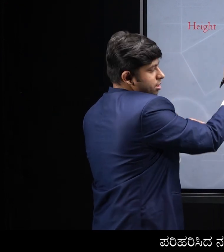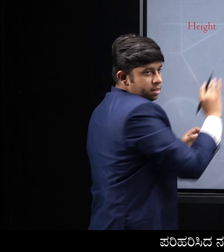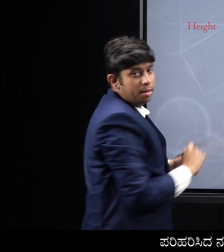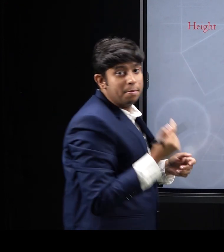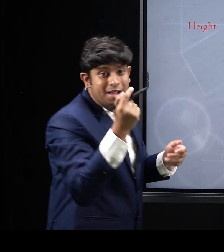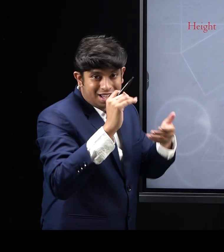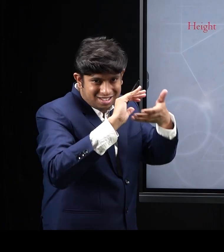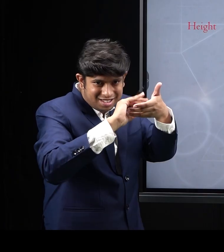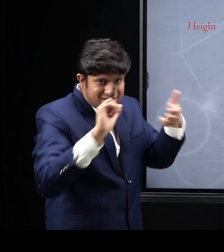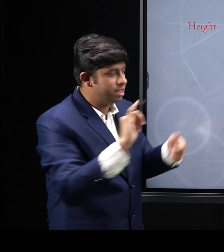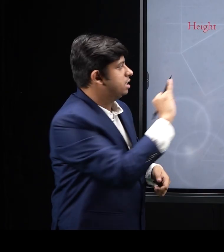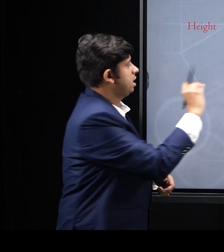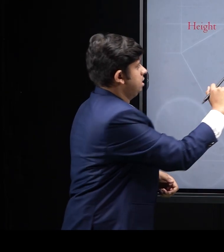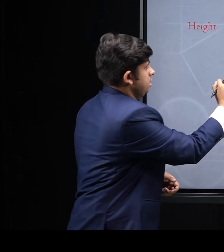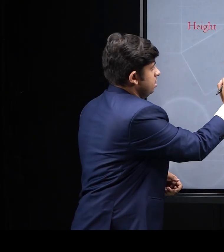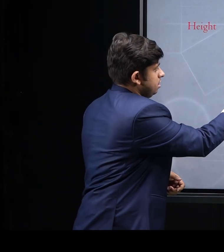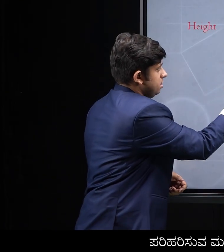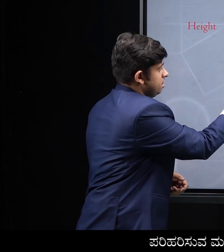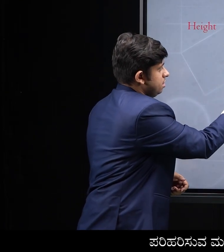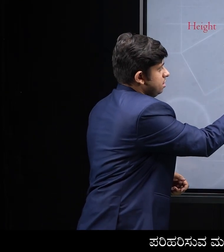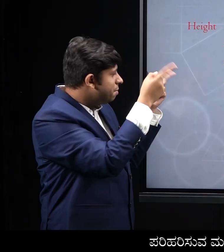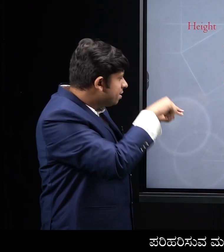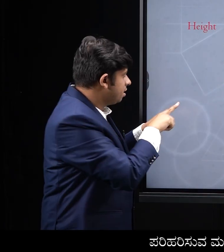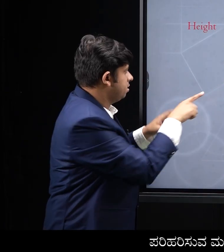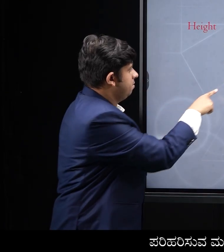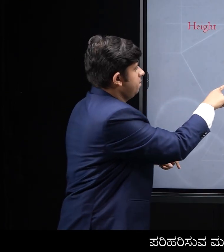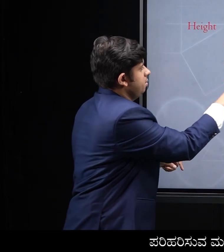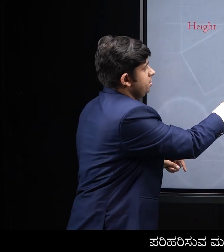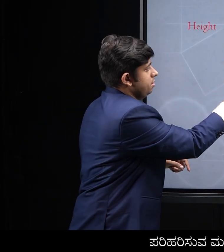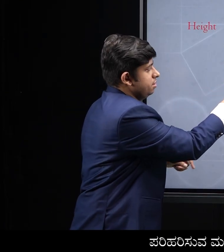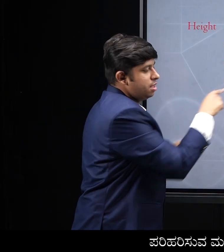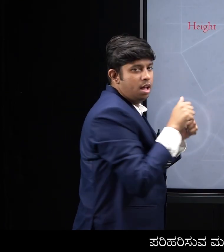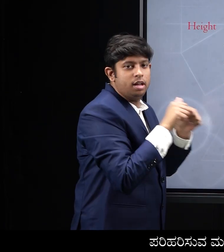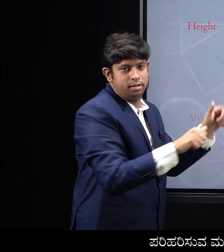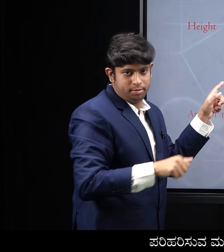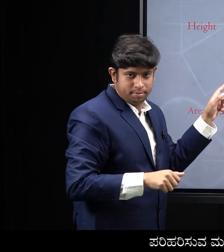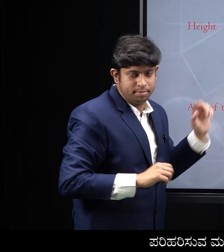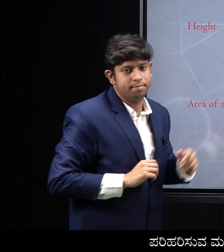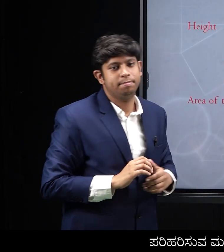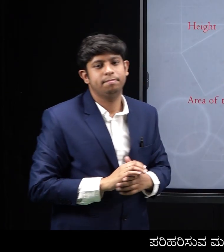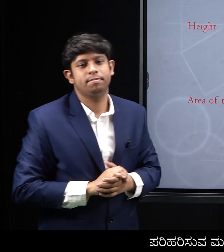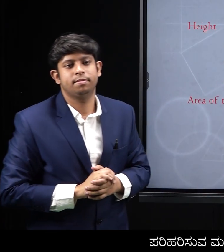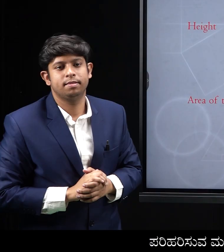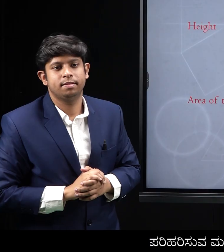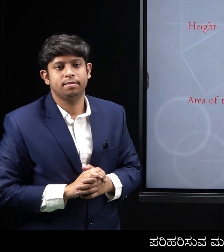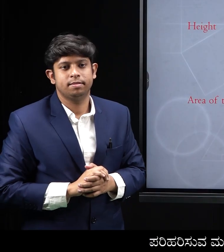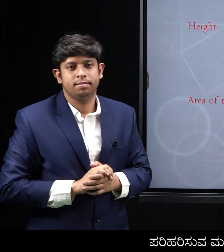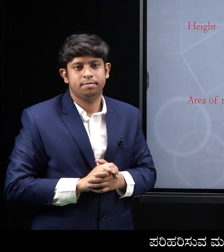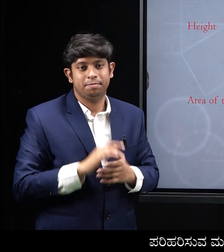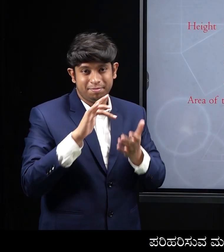ಇಸ್ ಈಕ್ವಲ್ ಟು ಸ್ಕ್ವೇರ್ ರೂಟ್ ಆಫ್ 60. ಪರಿಹರಿಸುವ ಮೂಲಕ ನಾವು 2 ಸ್ಕ್ವೇರ್ ರೂಟ್ 15 ಅನ್ನು ಪಡೆಯುತ್ತೇವೆ.